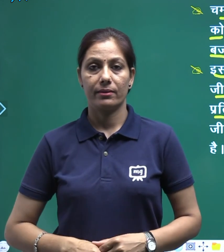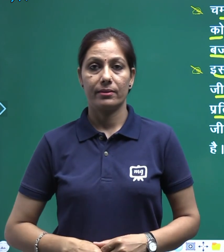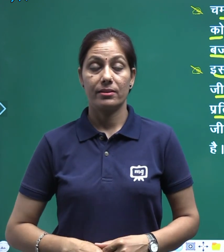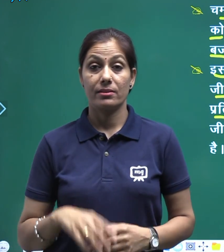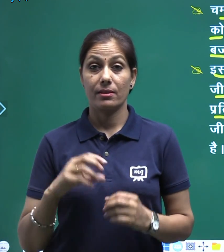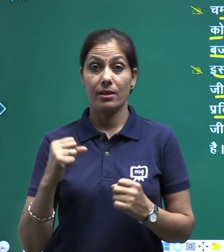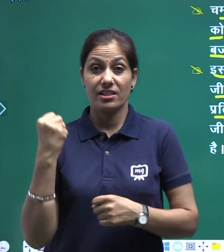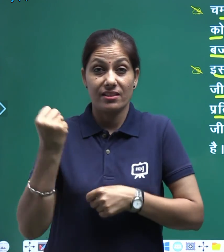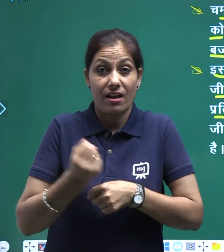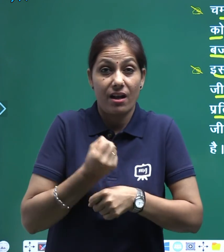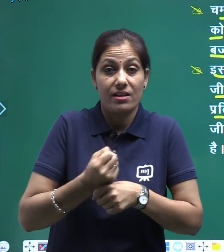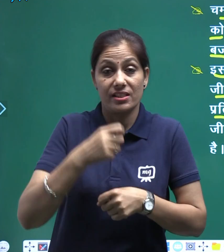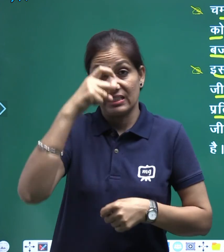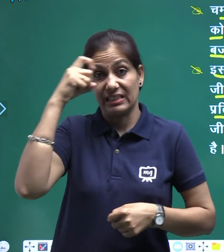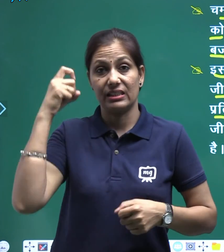संघर्ष